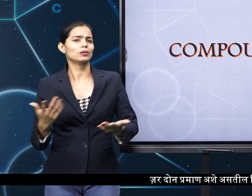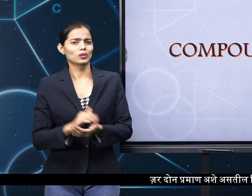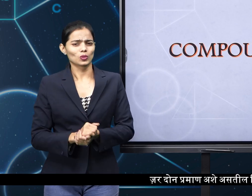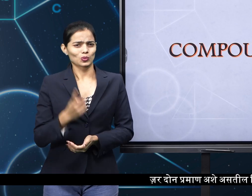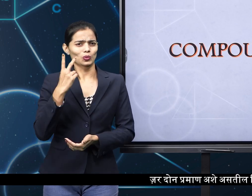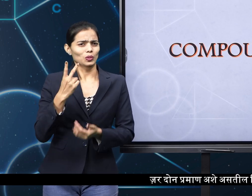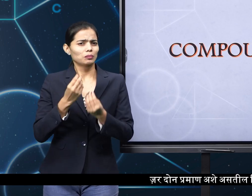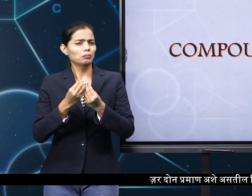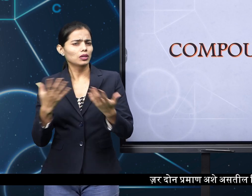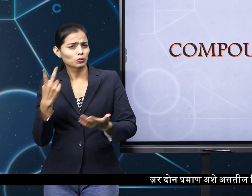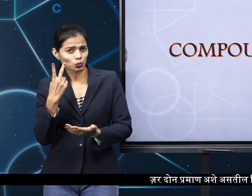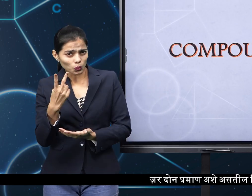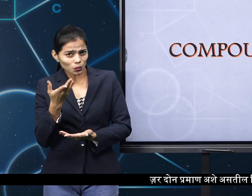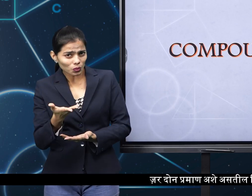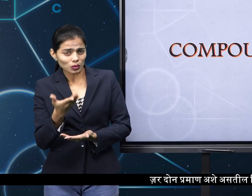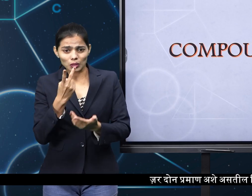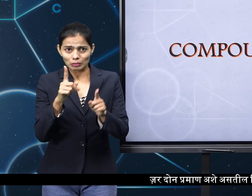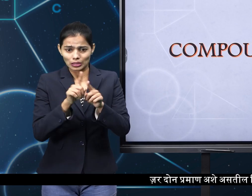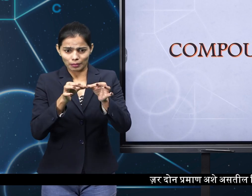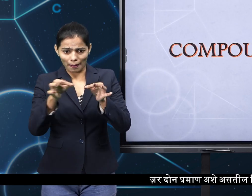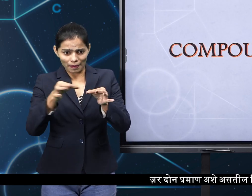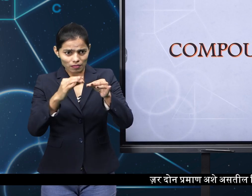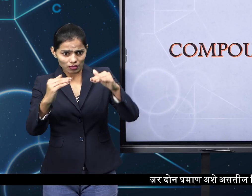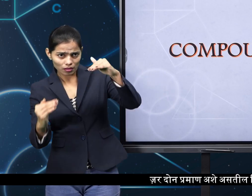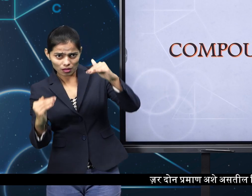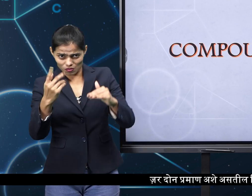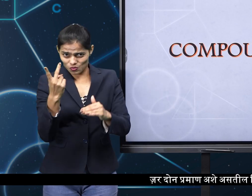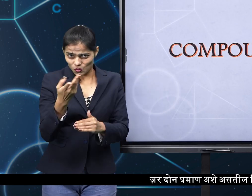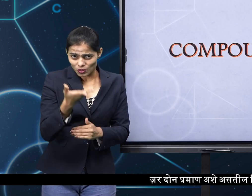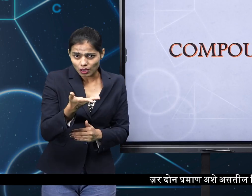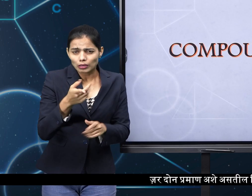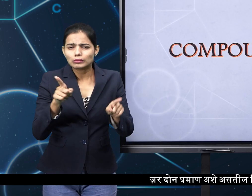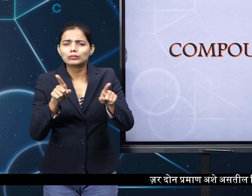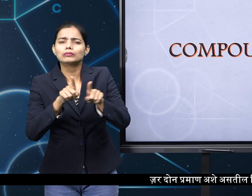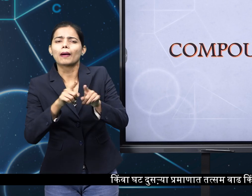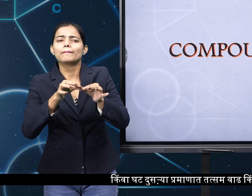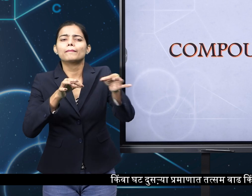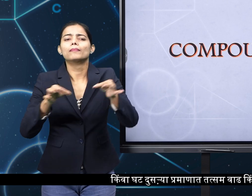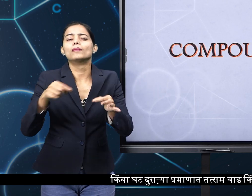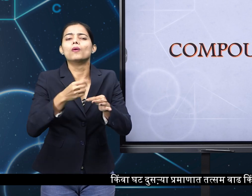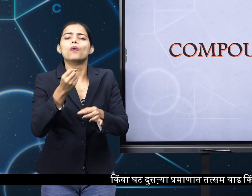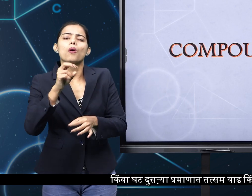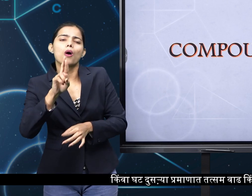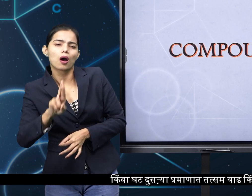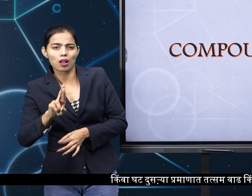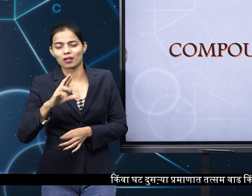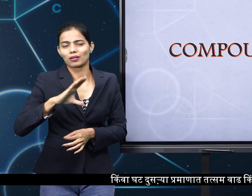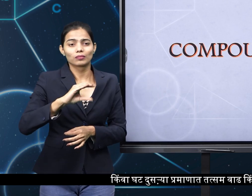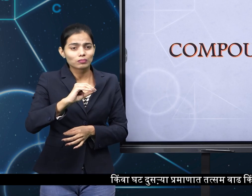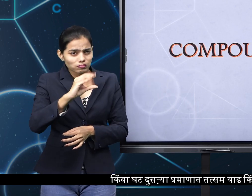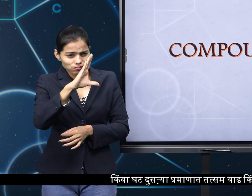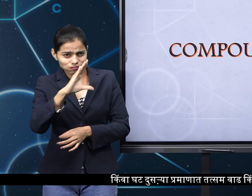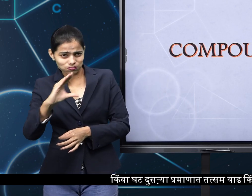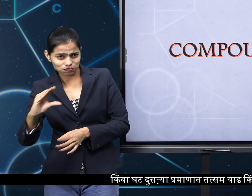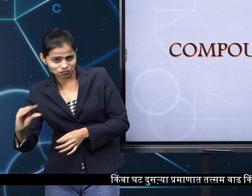जर दोन प्रमाण असे असतील की एका प्रमाणात वाढ किंवा घट, दुसऱ्या प्रमाणात